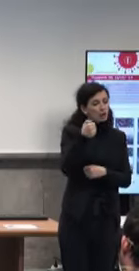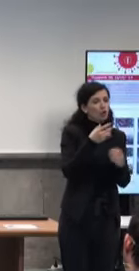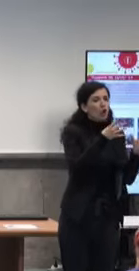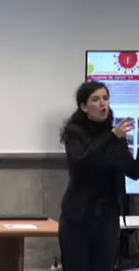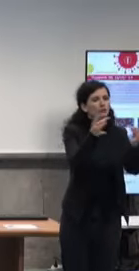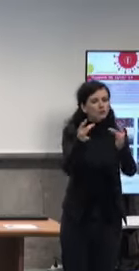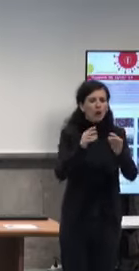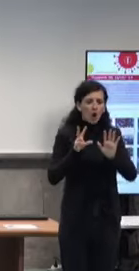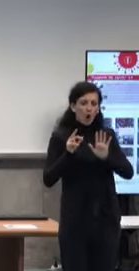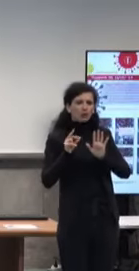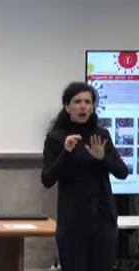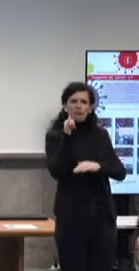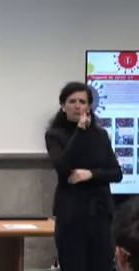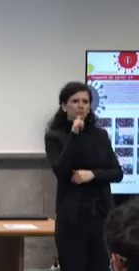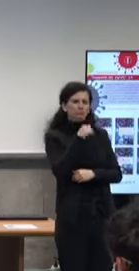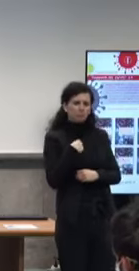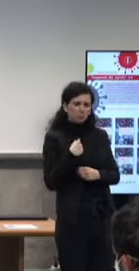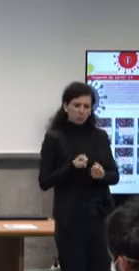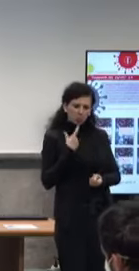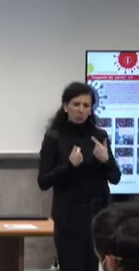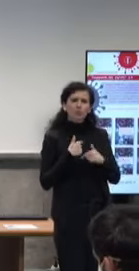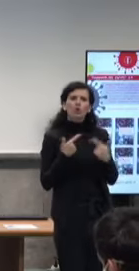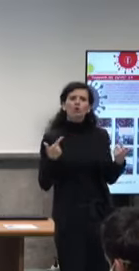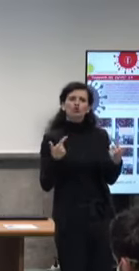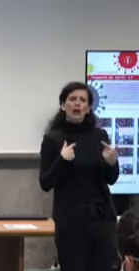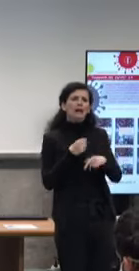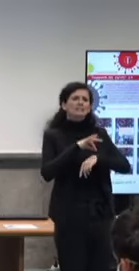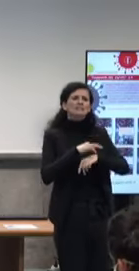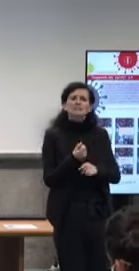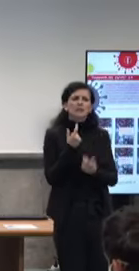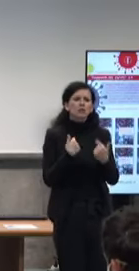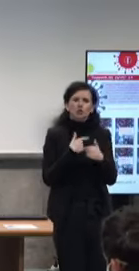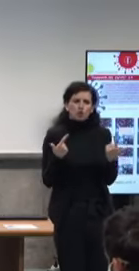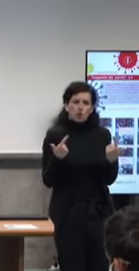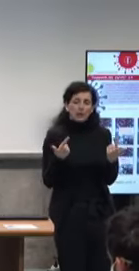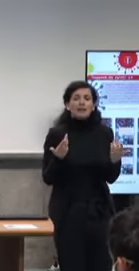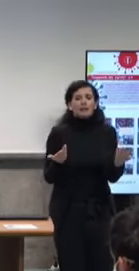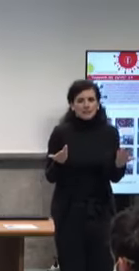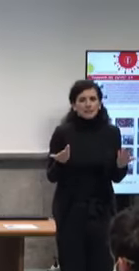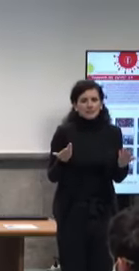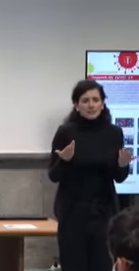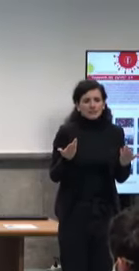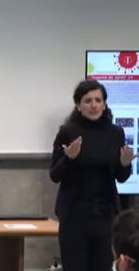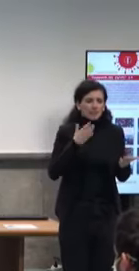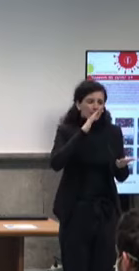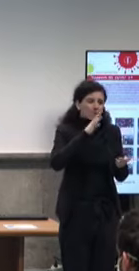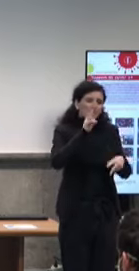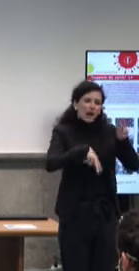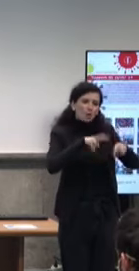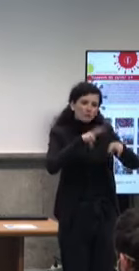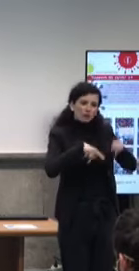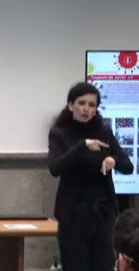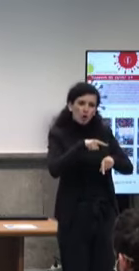accorgono neanche o hanno pochissimo sintomo quindi la valutazione di seo prevalenza